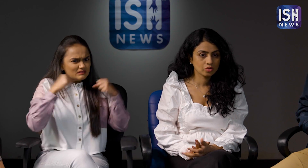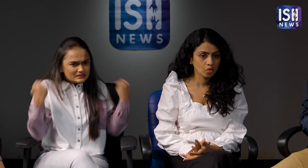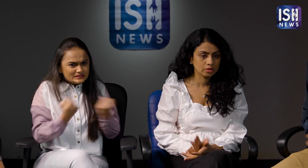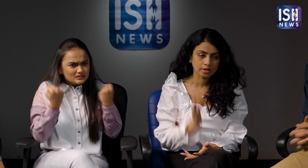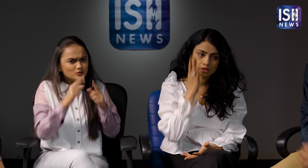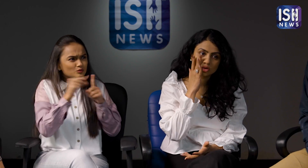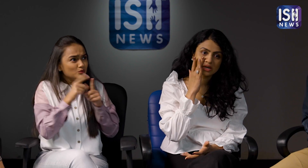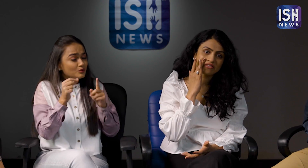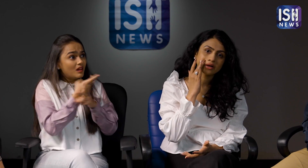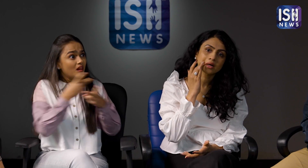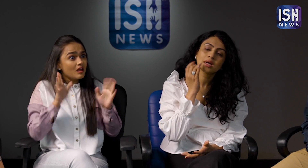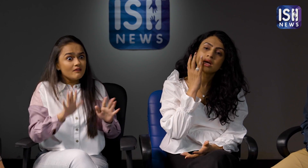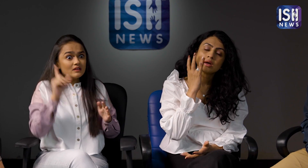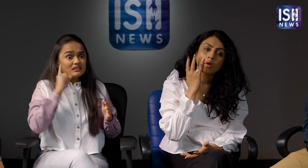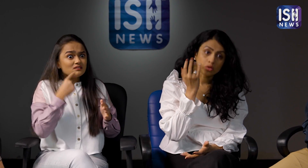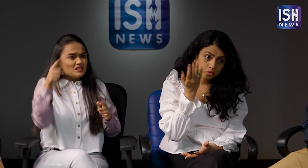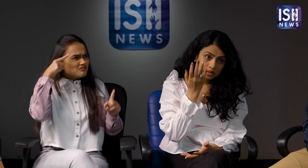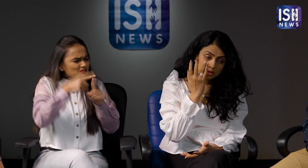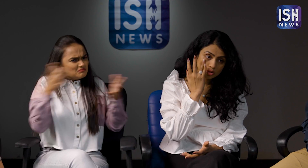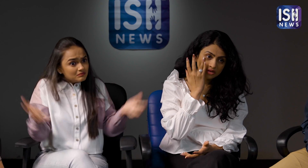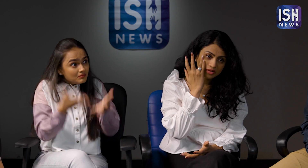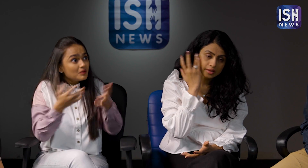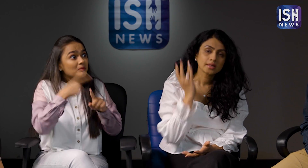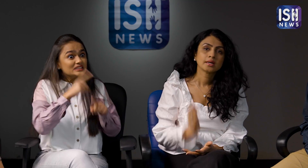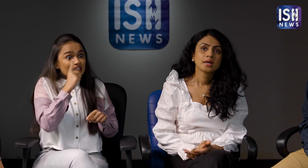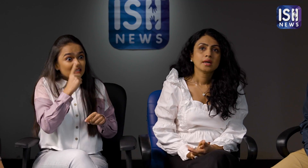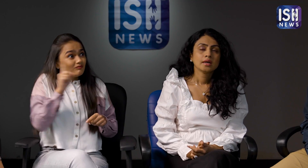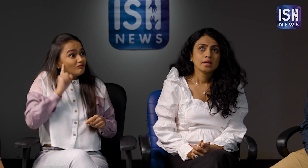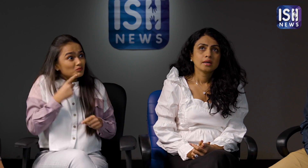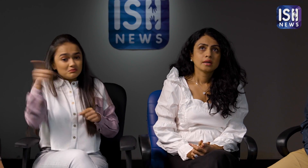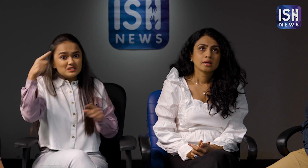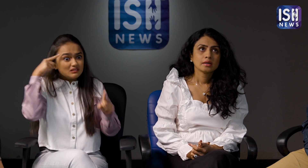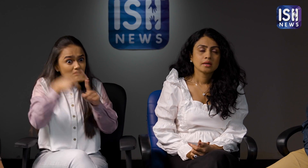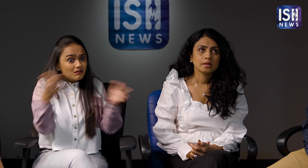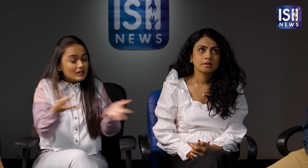हैं लोगों तक जो डेफ है, औरतों तक जो डेफ है.